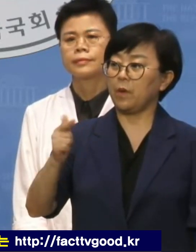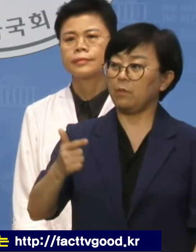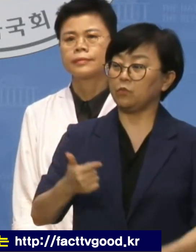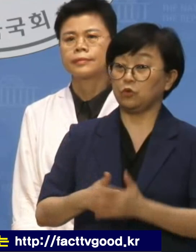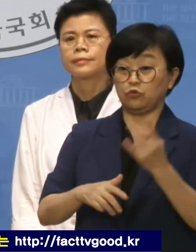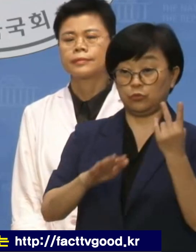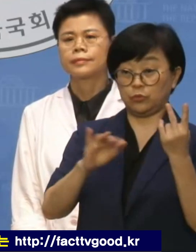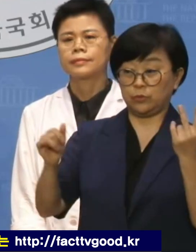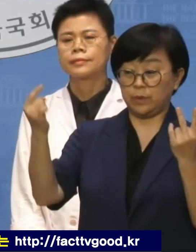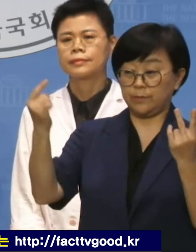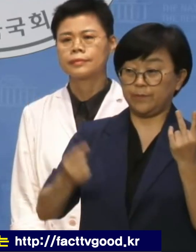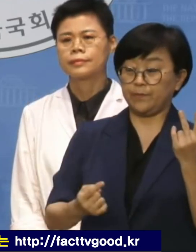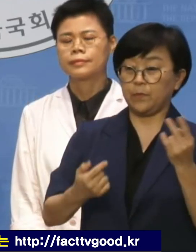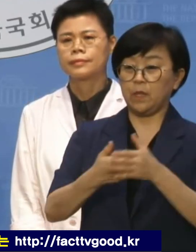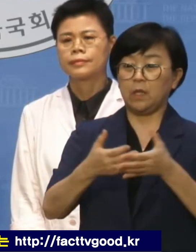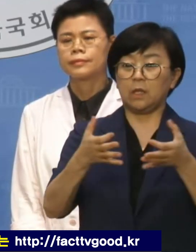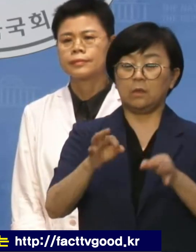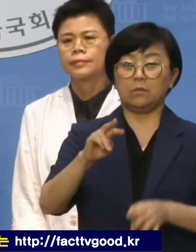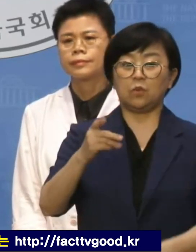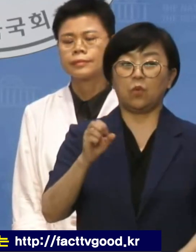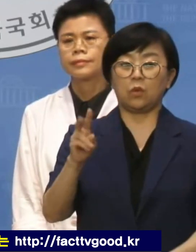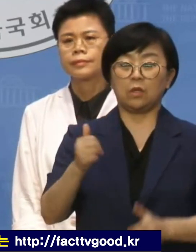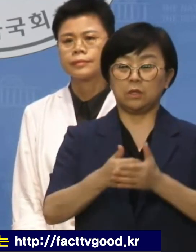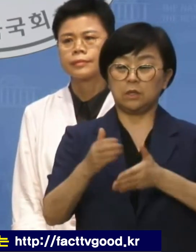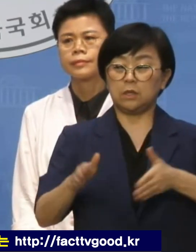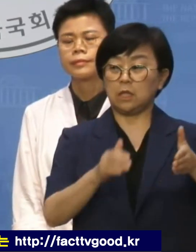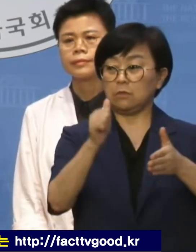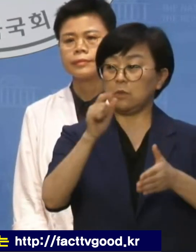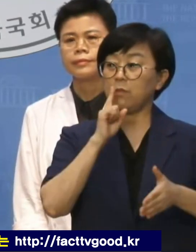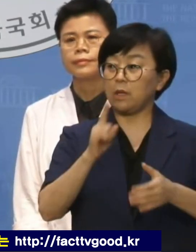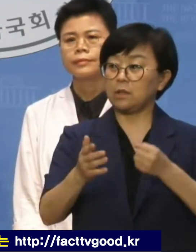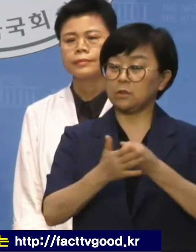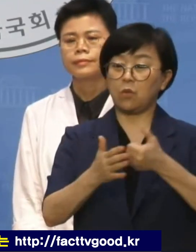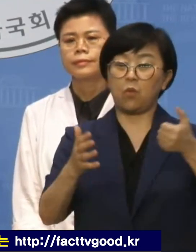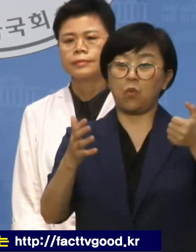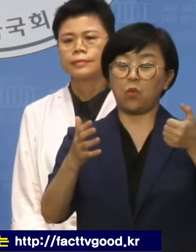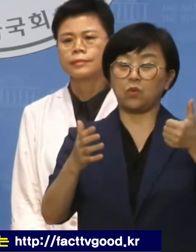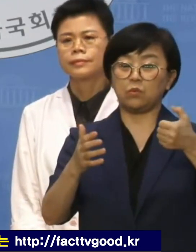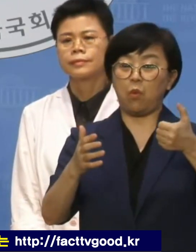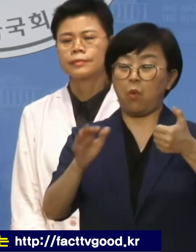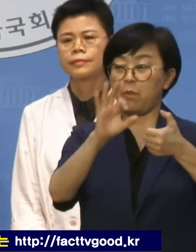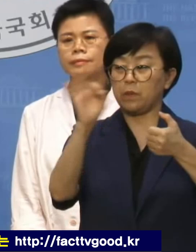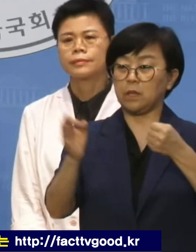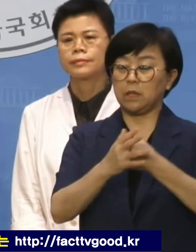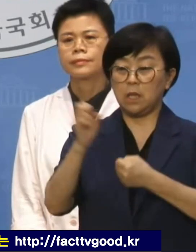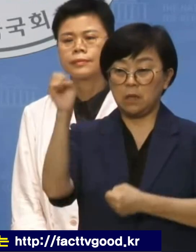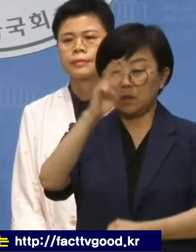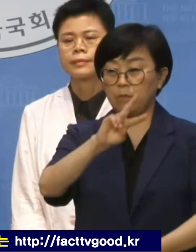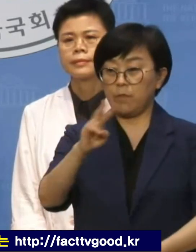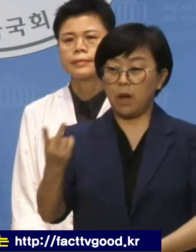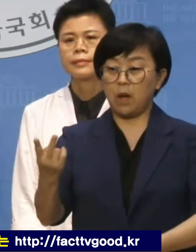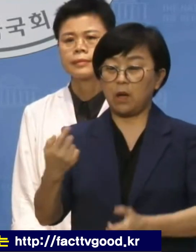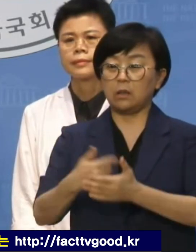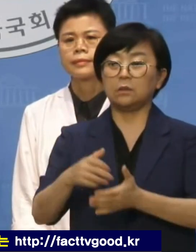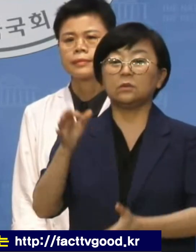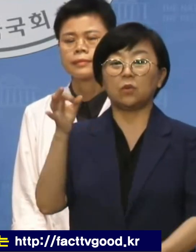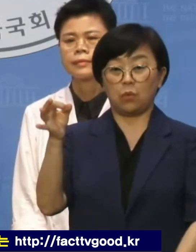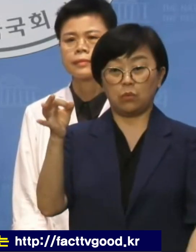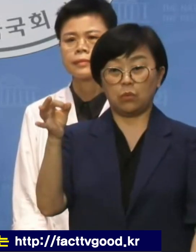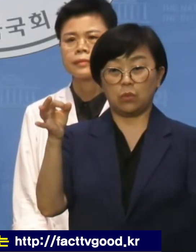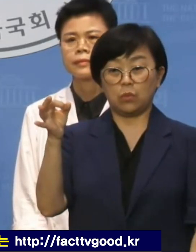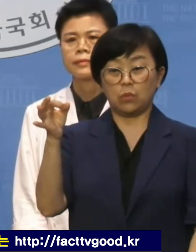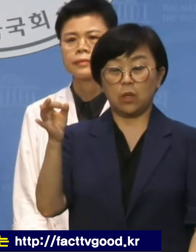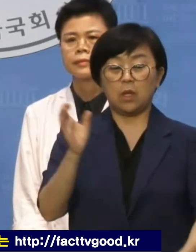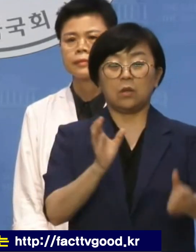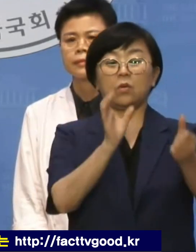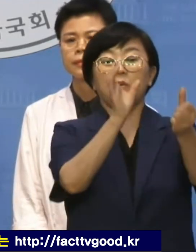오셨습니다. 김동연 지사께서도 지적했는데 이 55% 갑작스런 변경하는요, 비용만